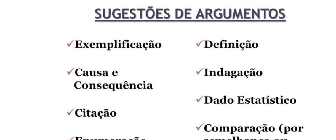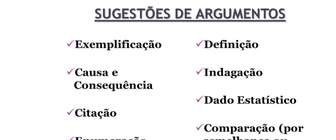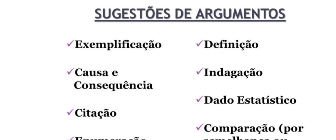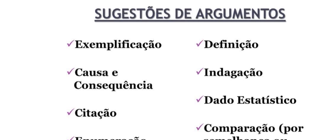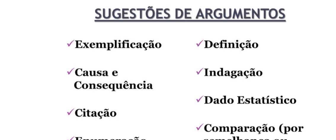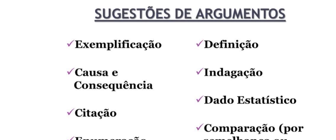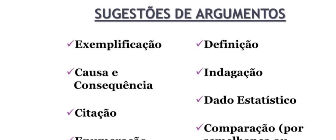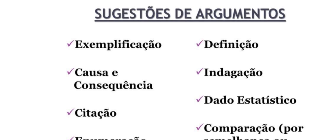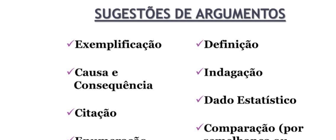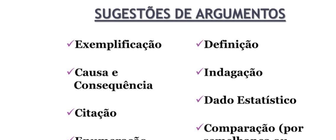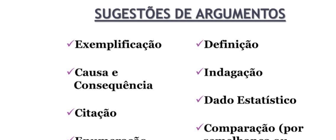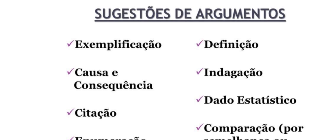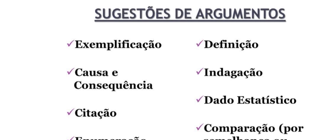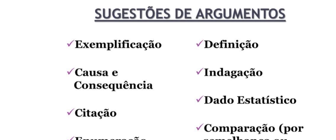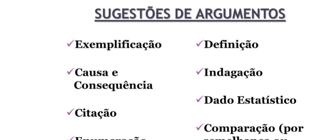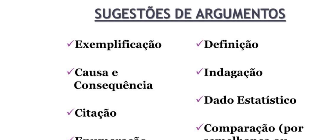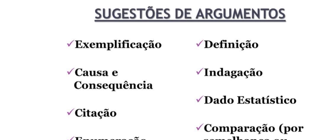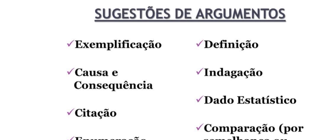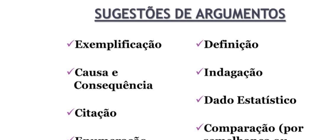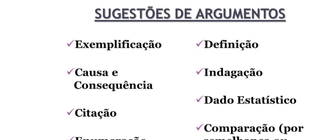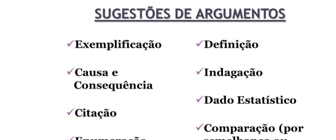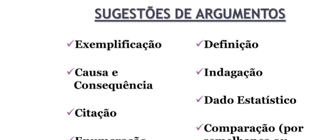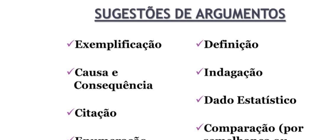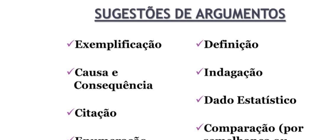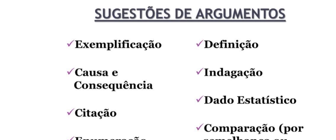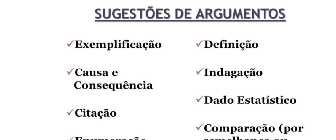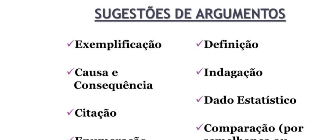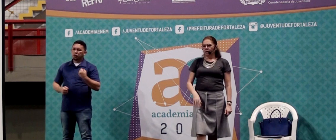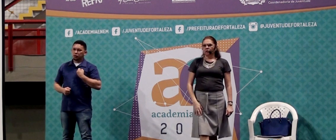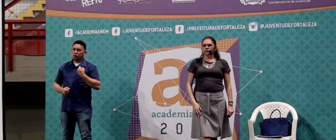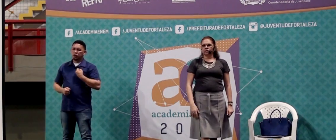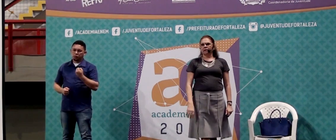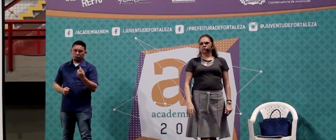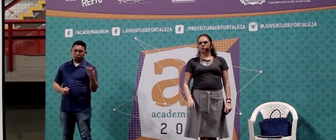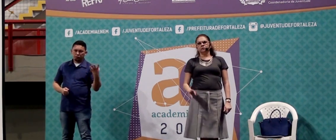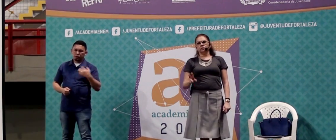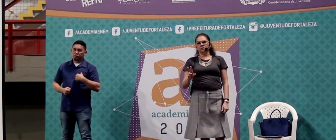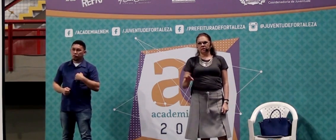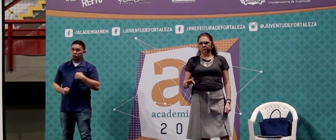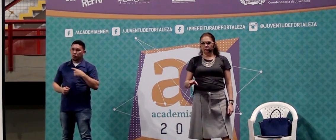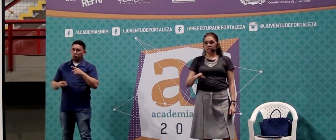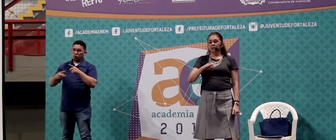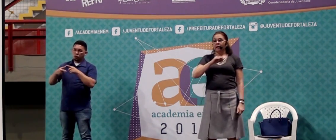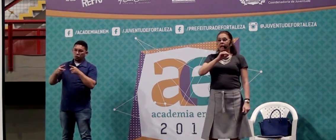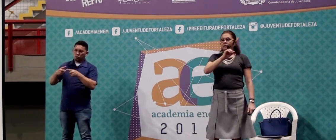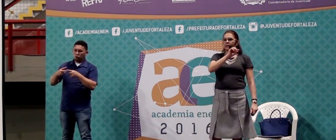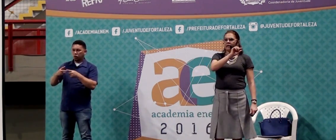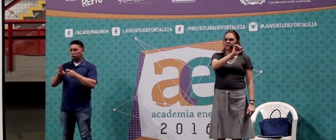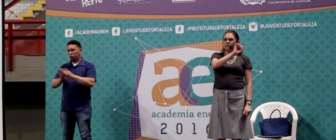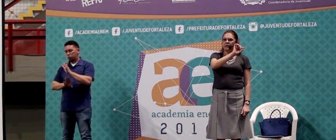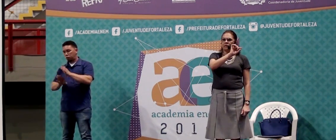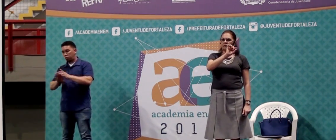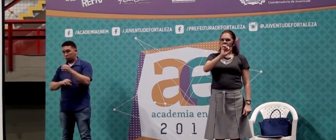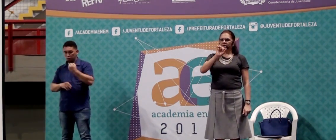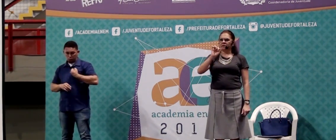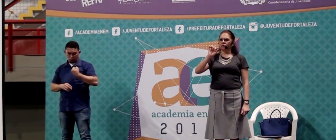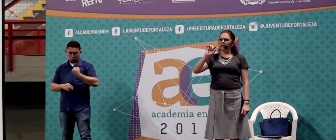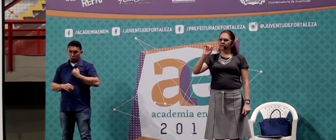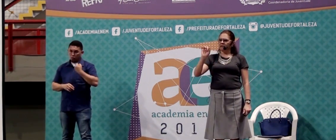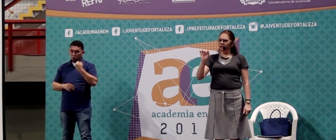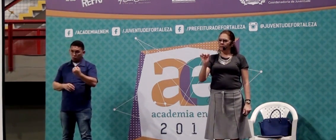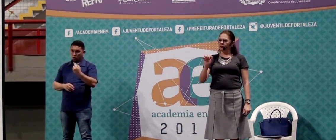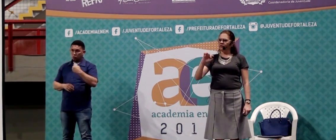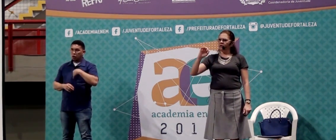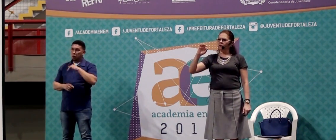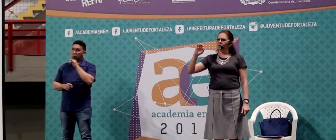Enumeração. Não existe redação sem enumeração. Eu vou dar 2 conselhos. Enumeração é quando você cita